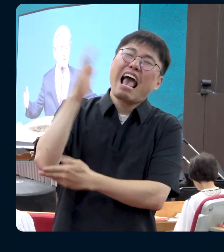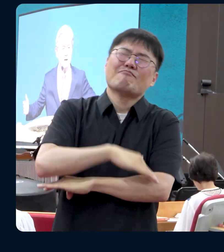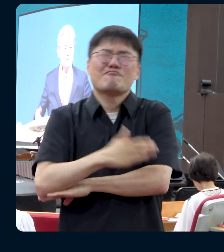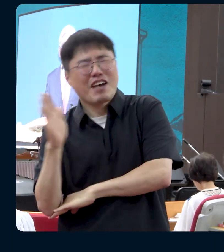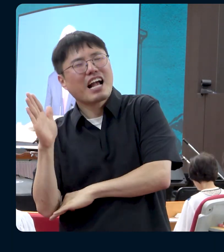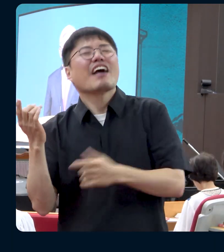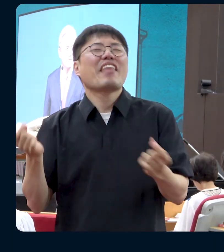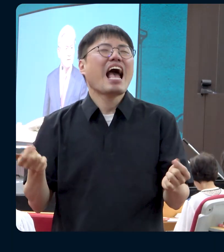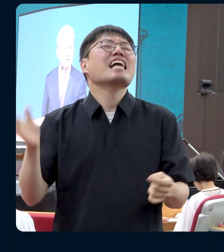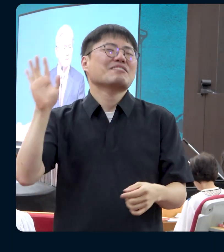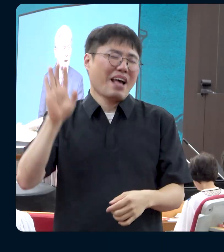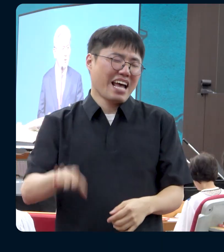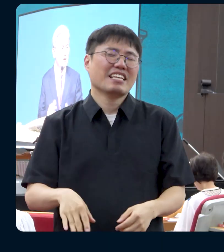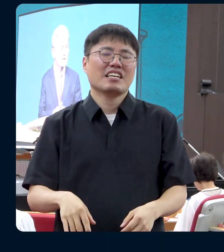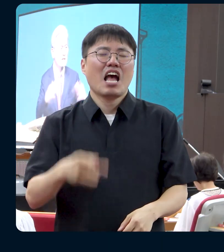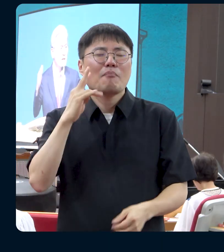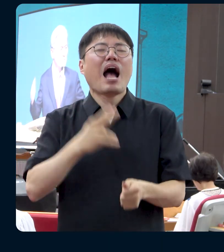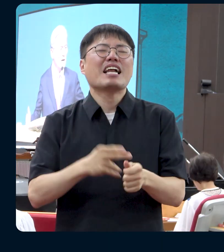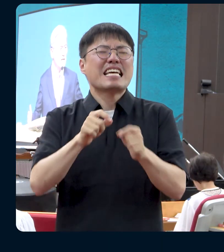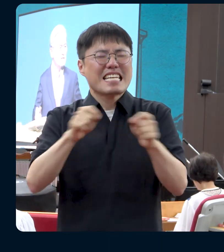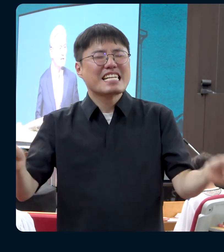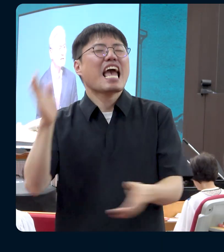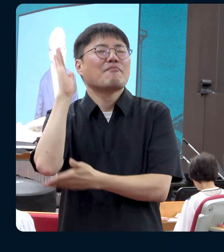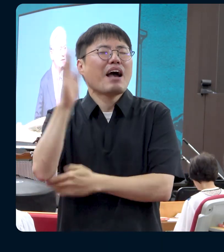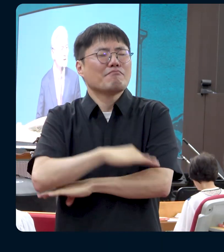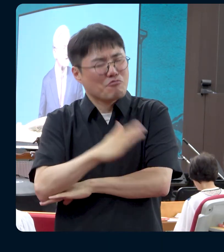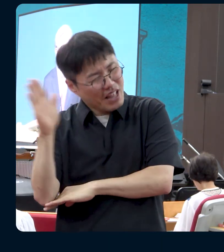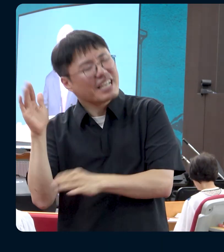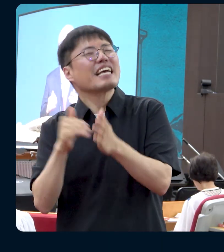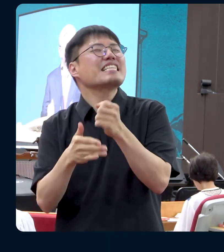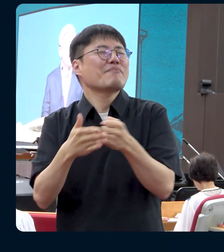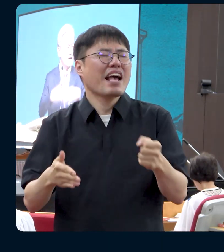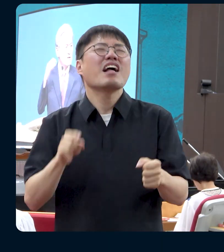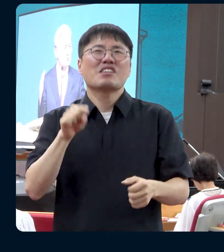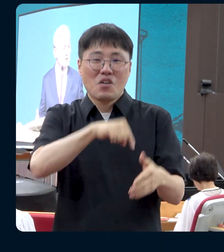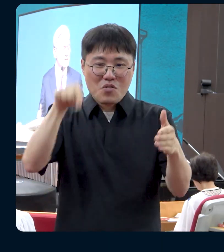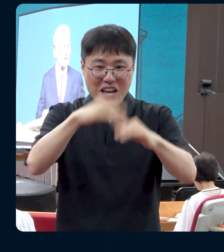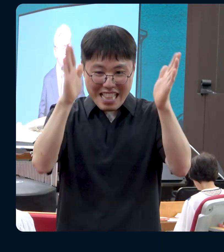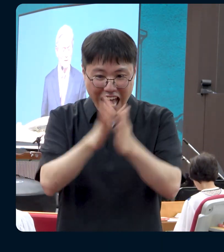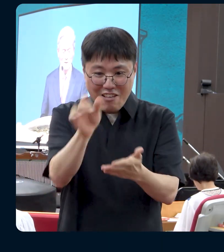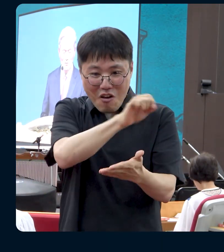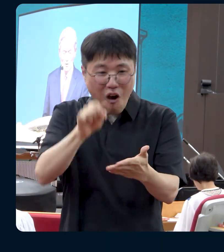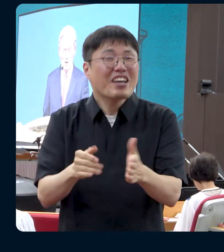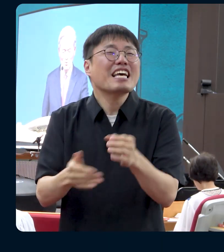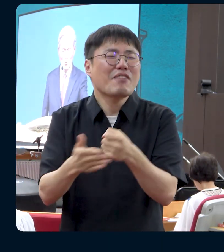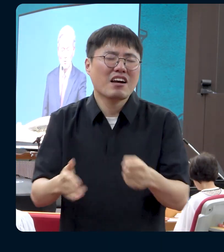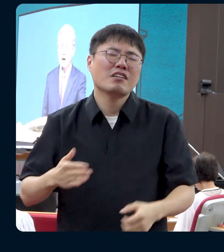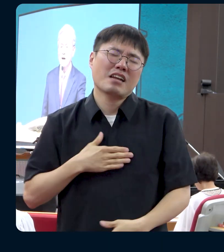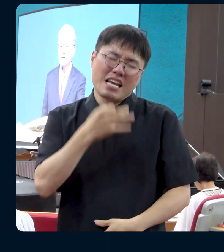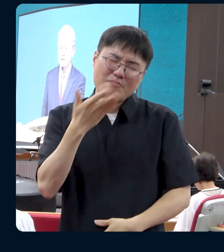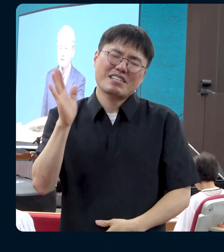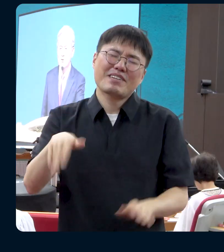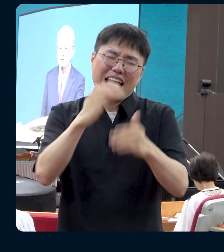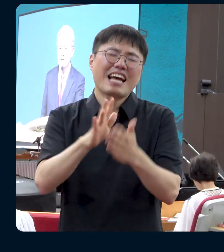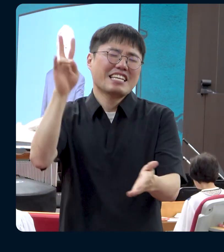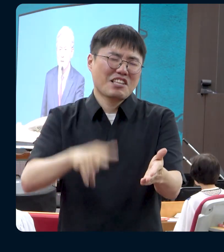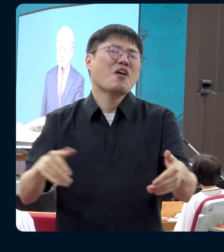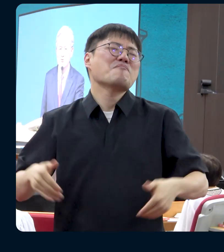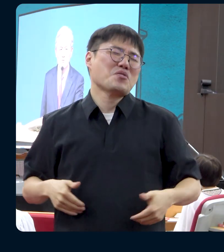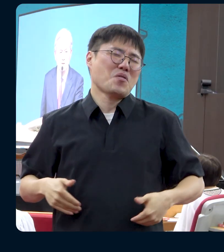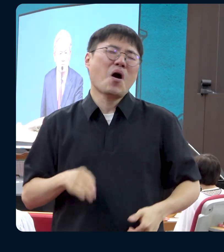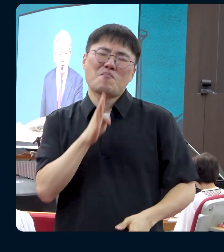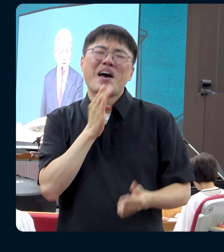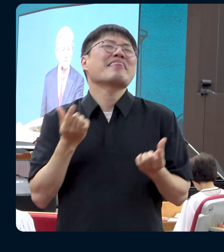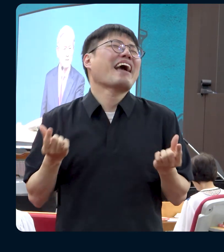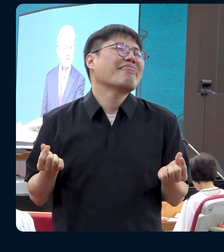얘기합니다. 하지만 바울이 길게 말했으니, 그리고 성경이 그걸 다 쓰고 있으니 우리가 힘들어도 다 읽는